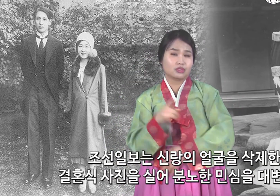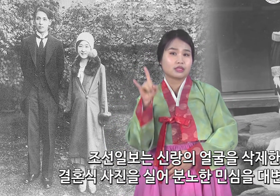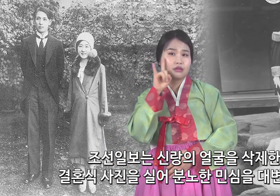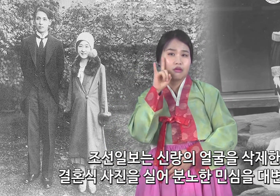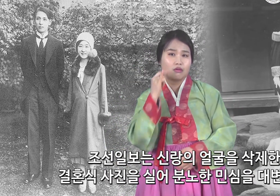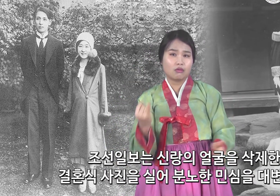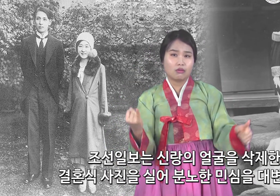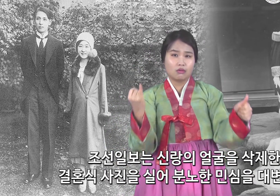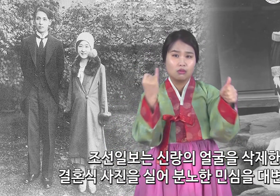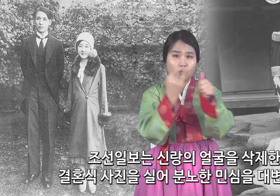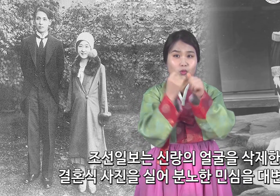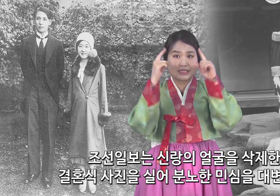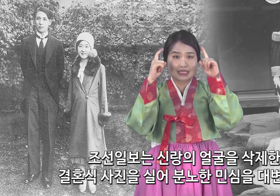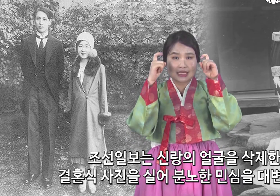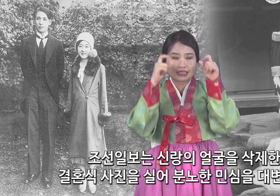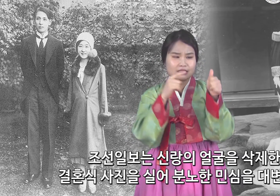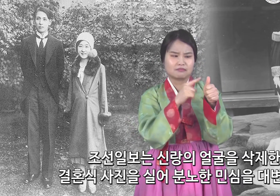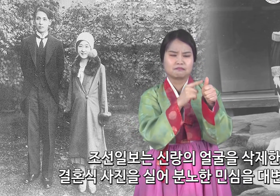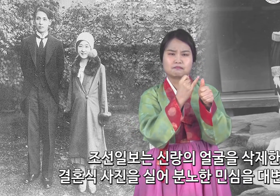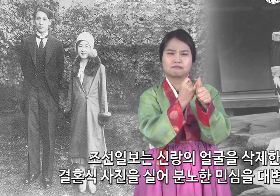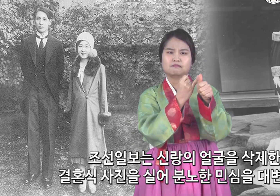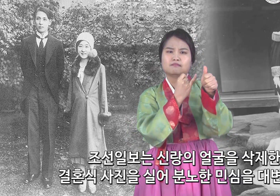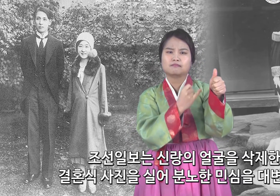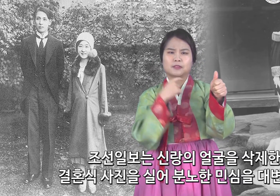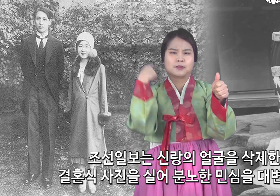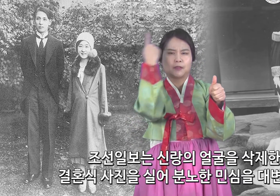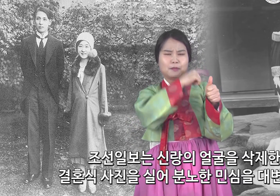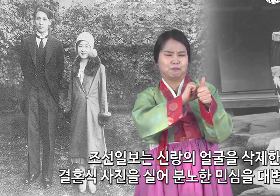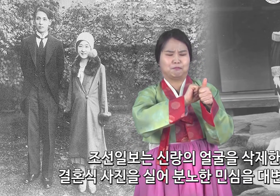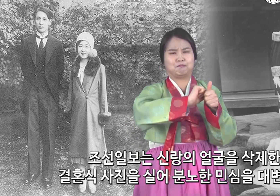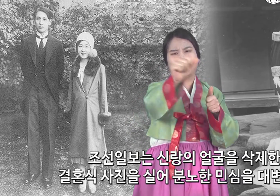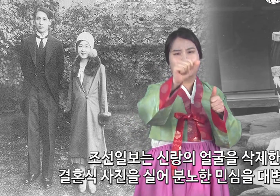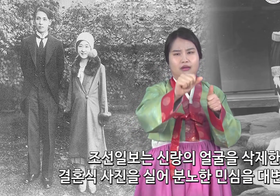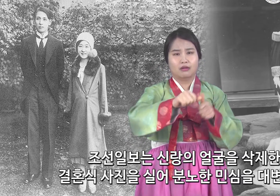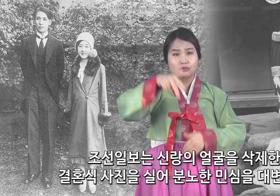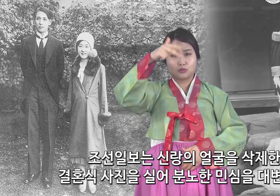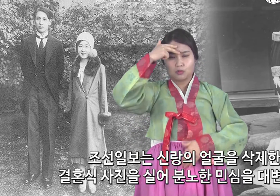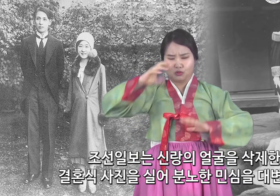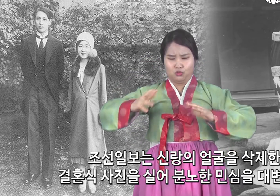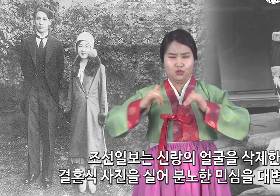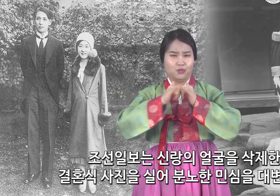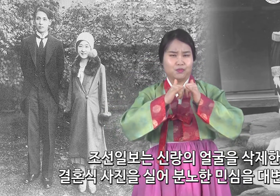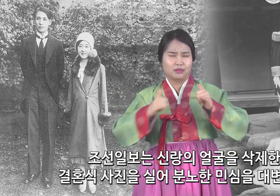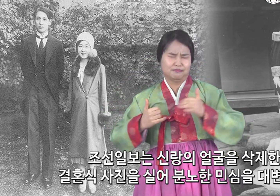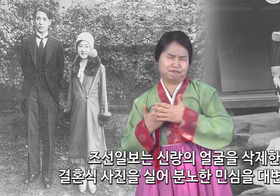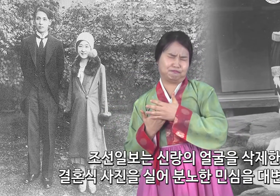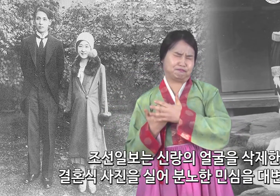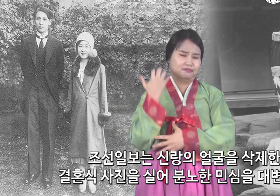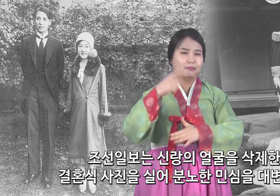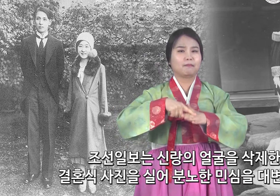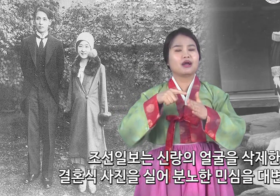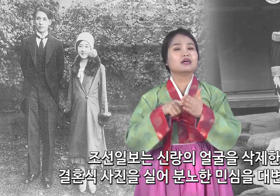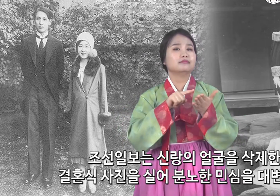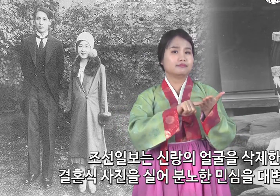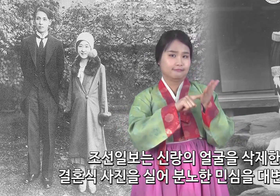조선일보는 신랑의 얼굴을 삭제한 결혼식 사진을 실어 분노한 민심을 대변했다.